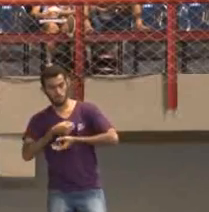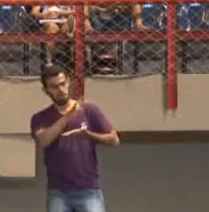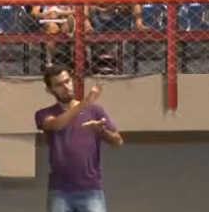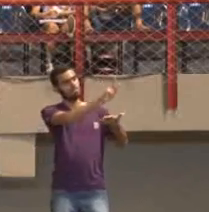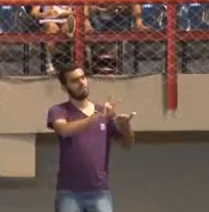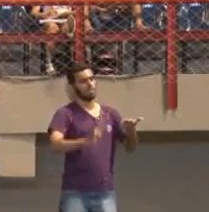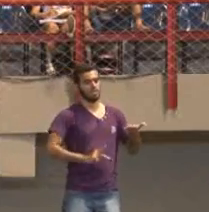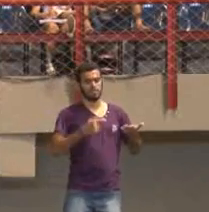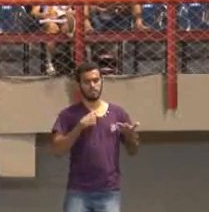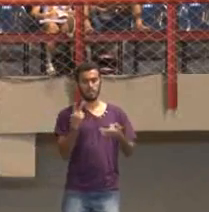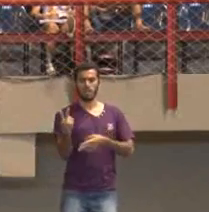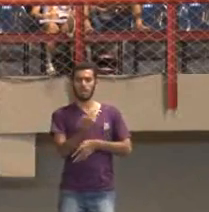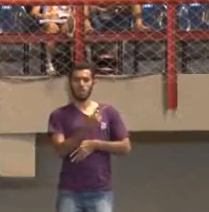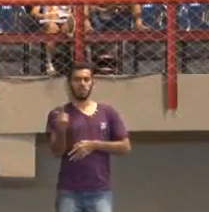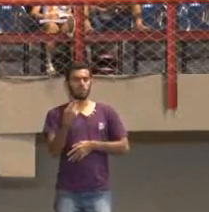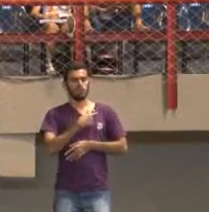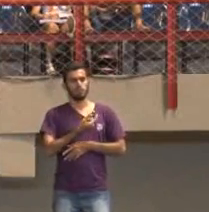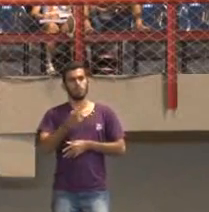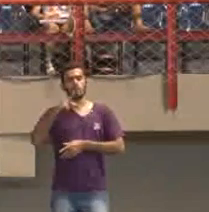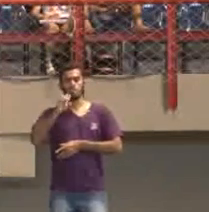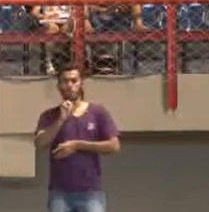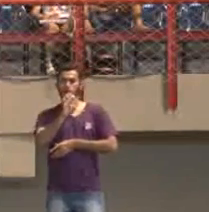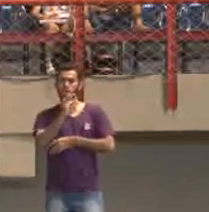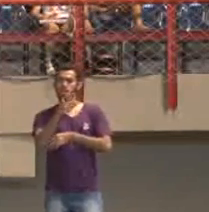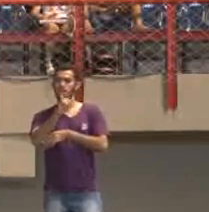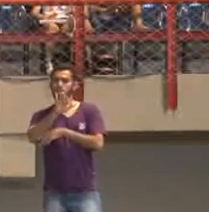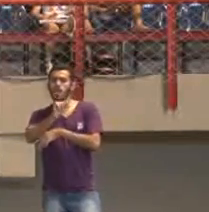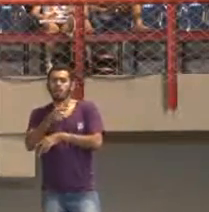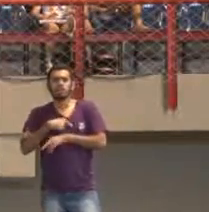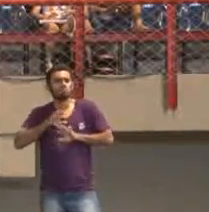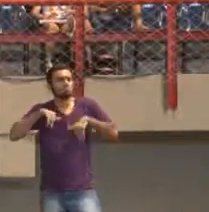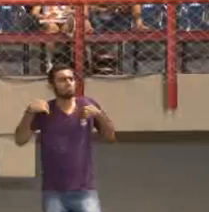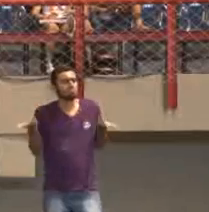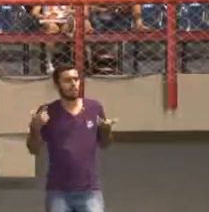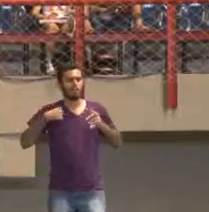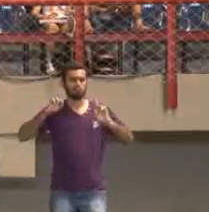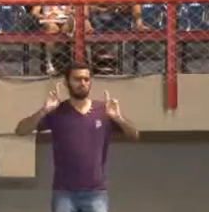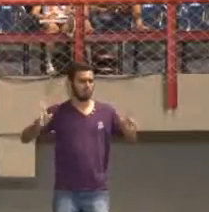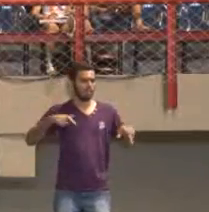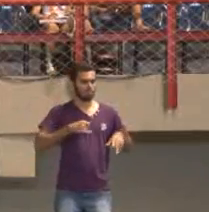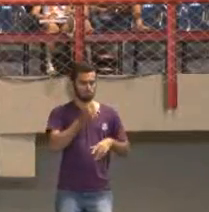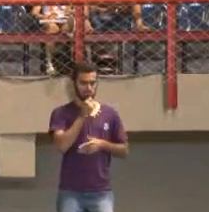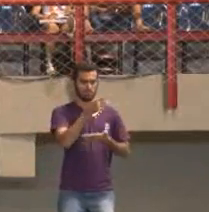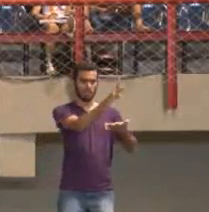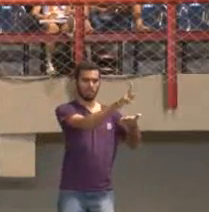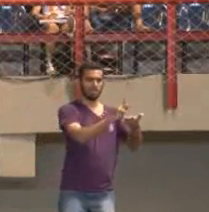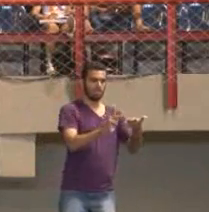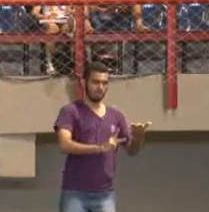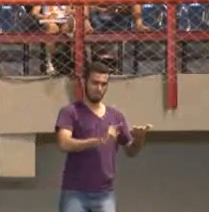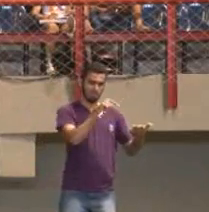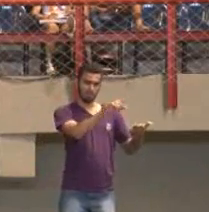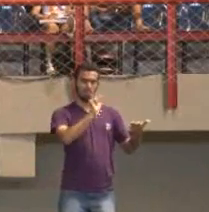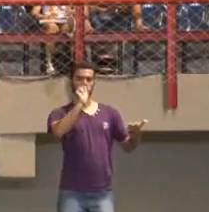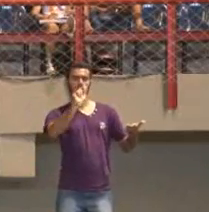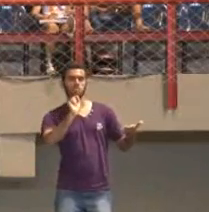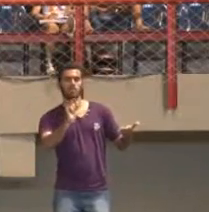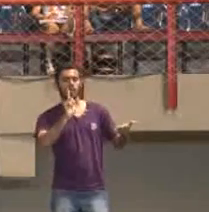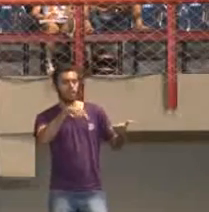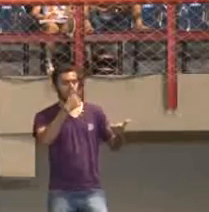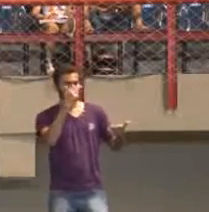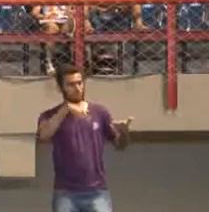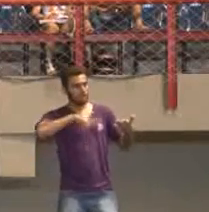Poema, poesia, poética. Vamos estabelecer diferença. Poética é